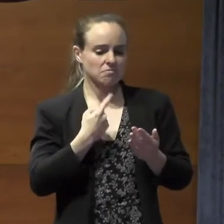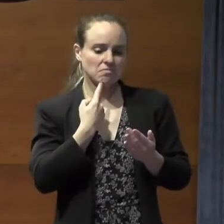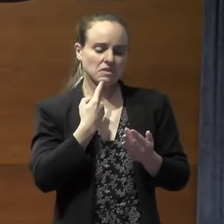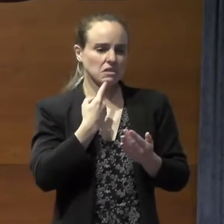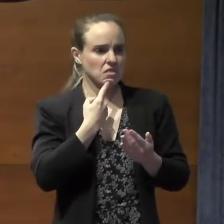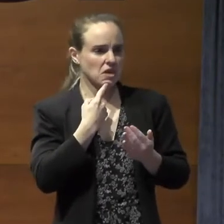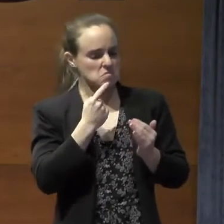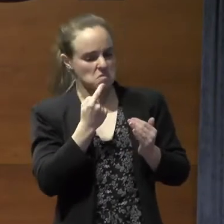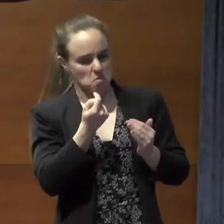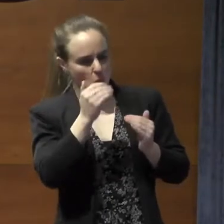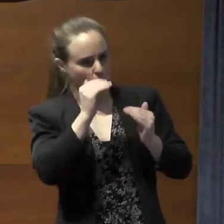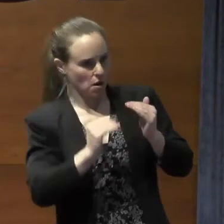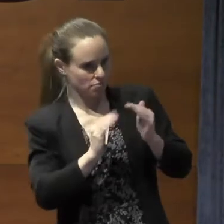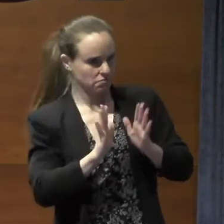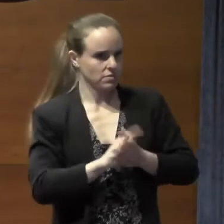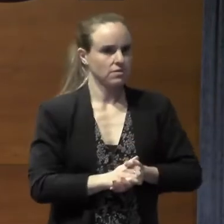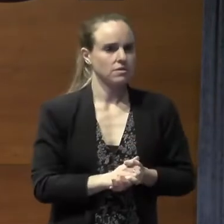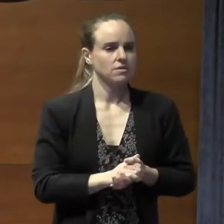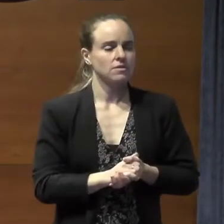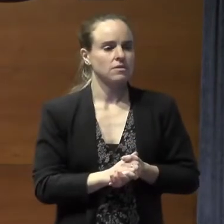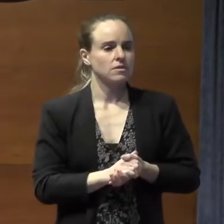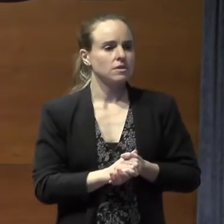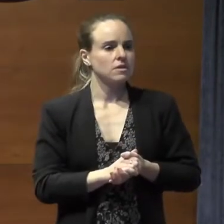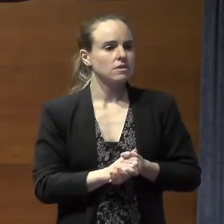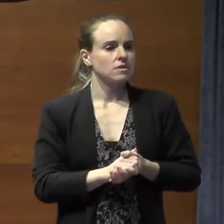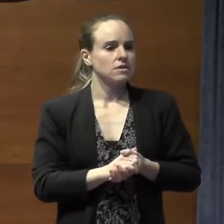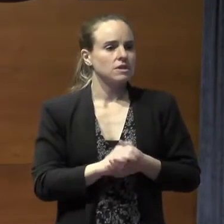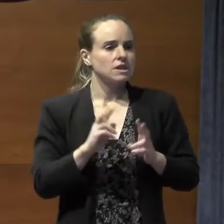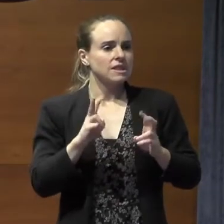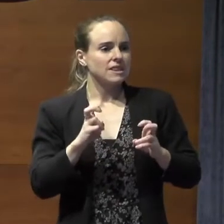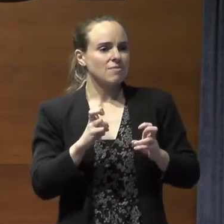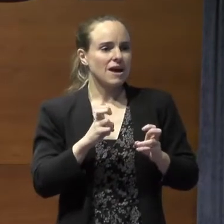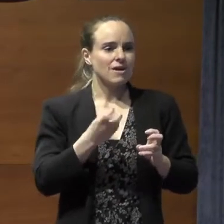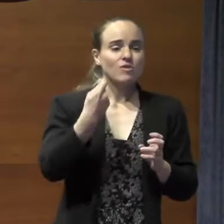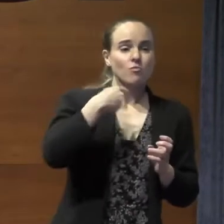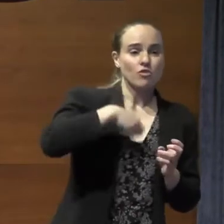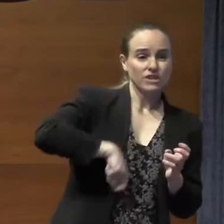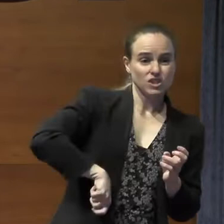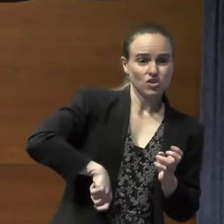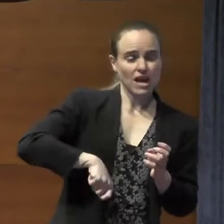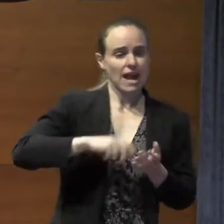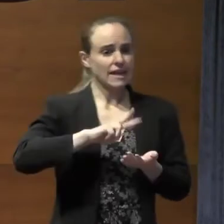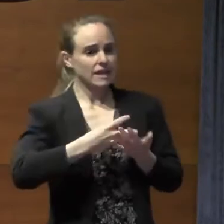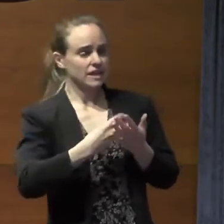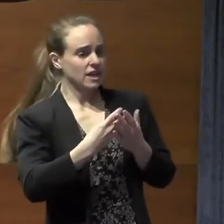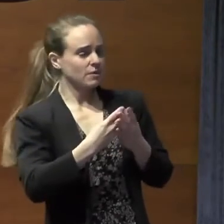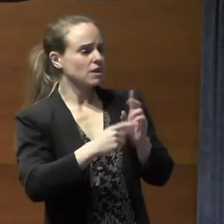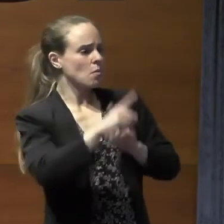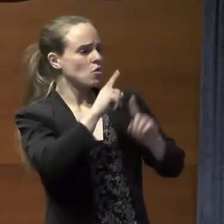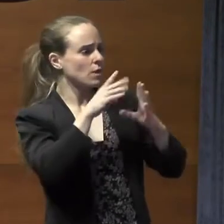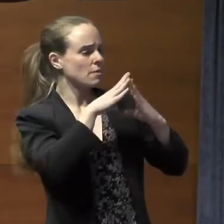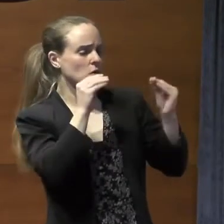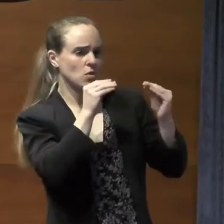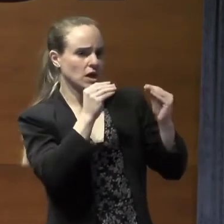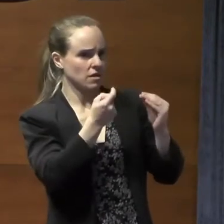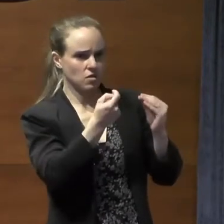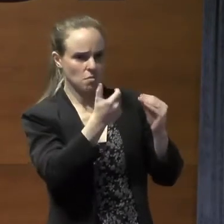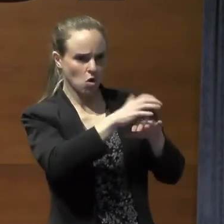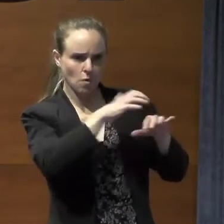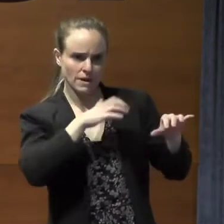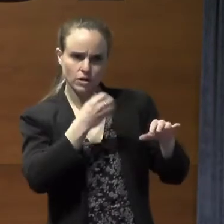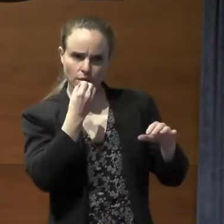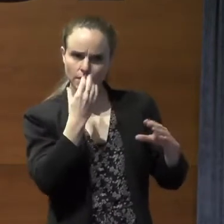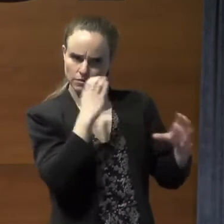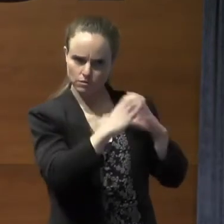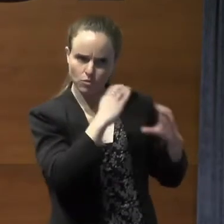función y bastante menos la dificultad de entendimiento con los agentes que trabajan en la atención a